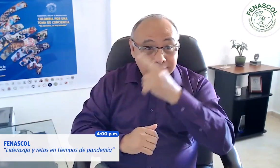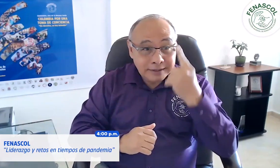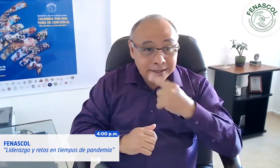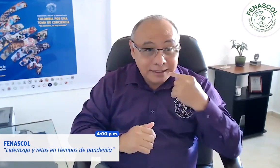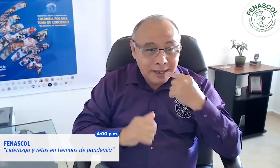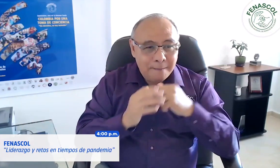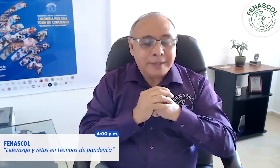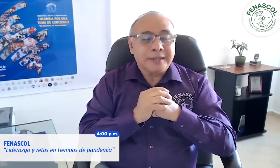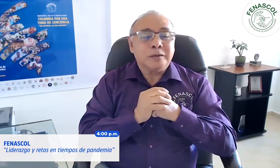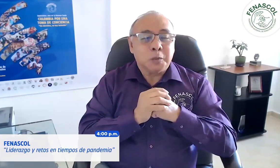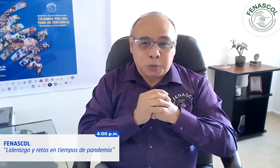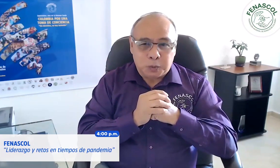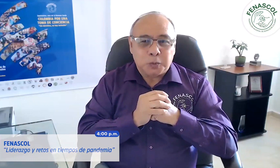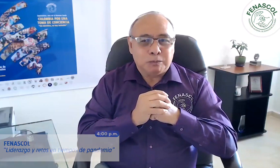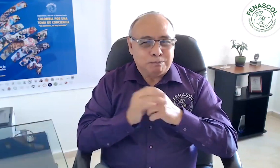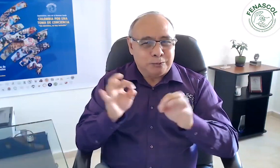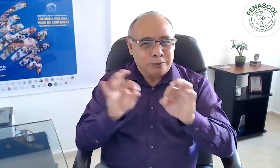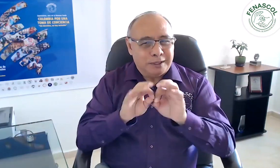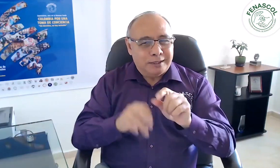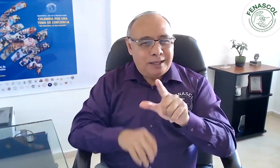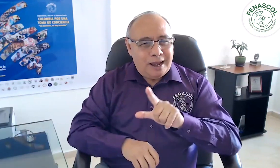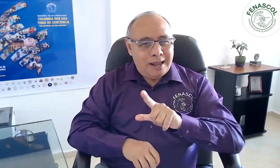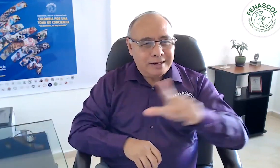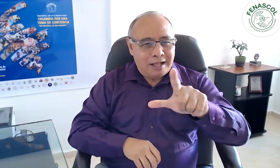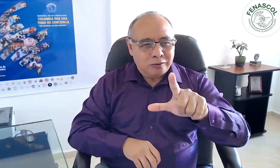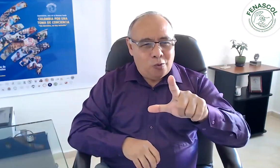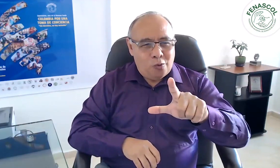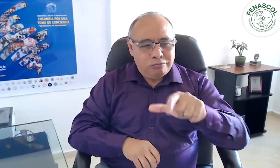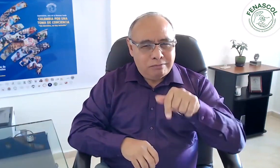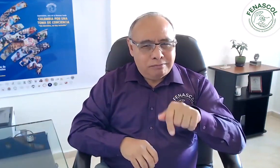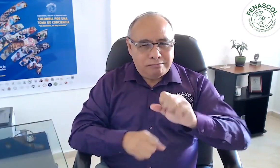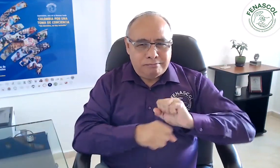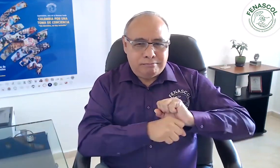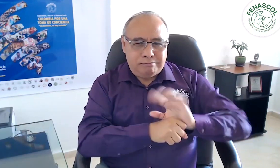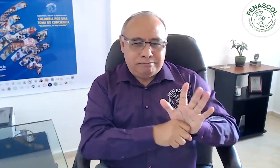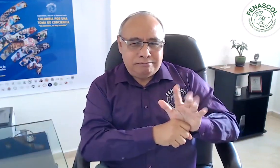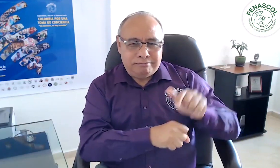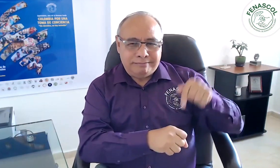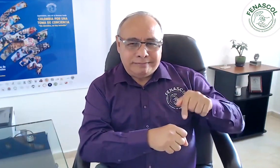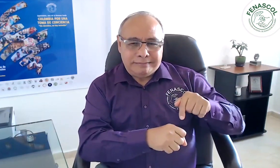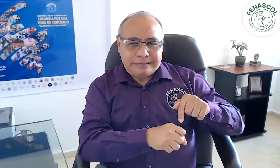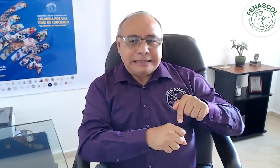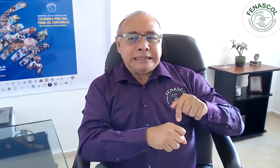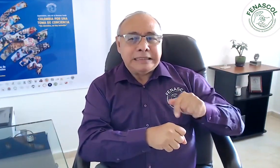14 de septiembre. Hablaremos sobre la importancia del liderazgo en tiempos de pandemia.